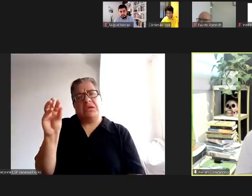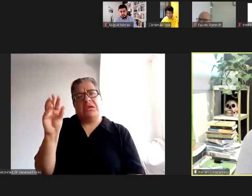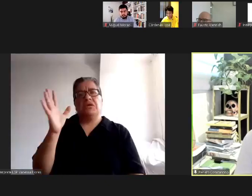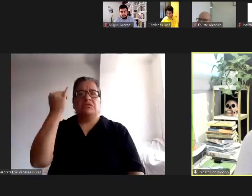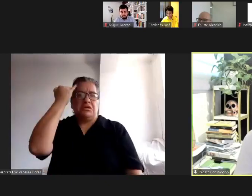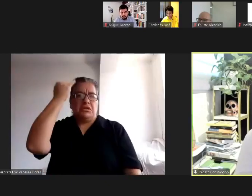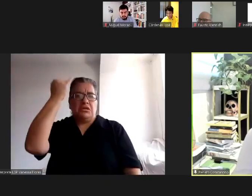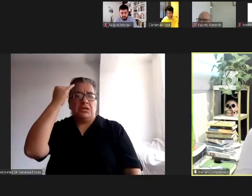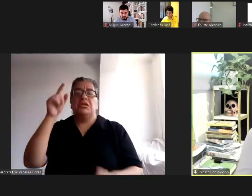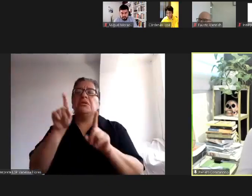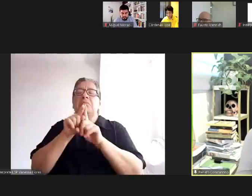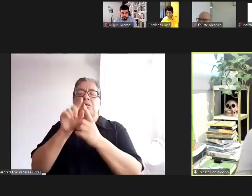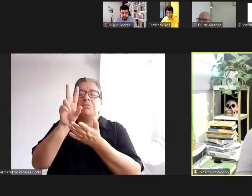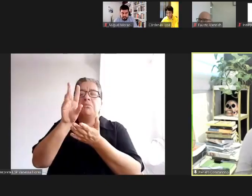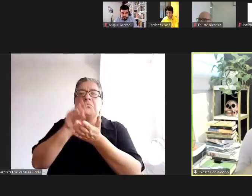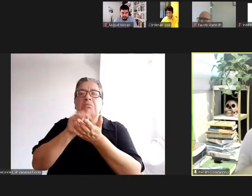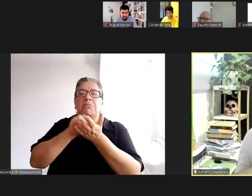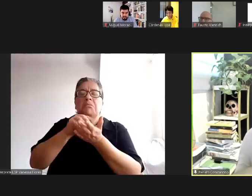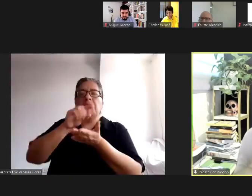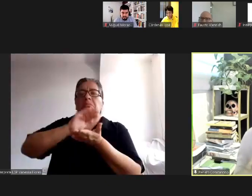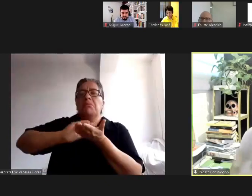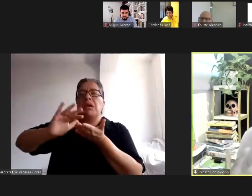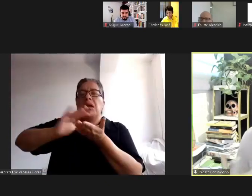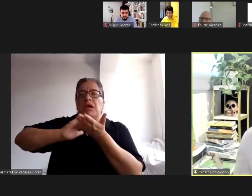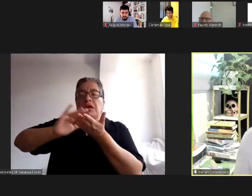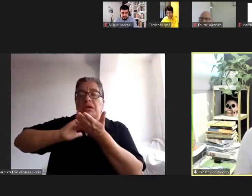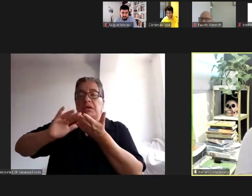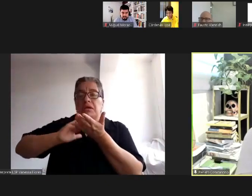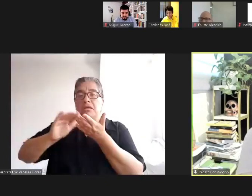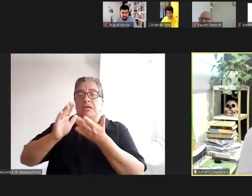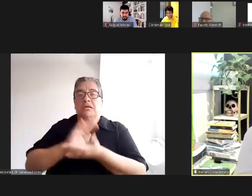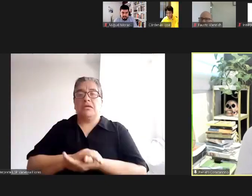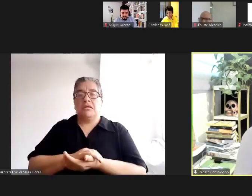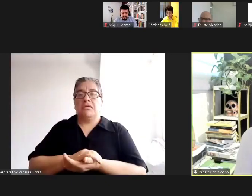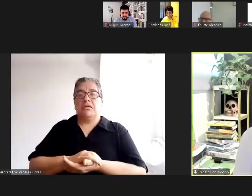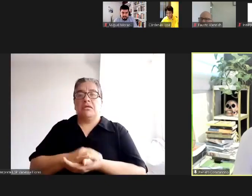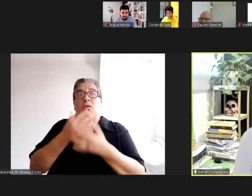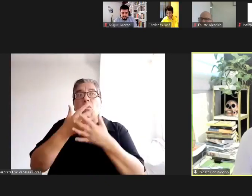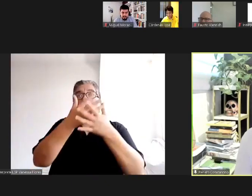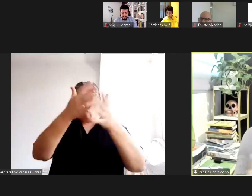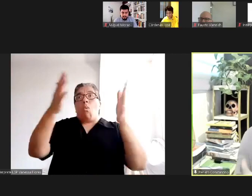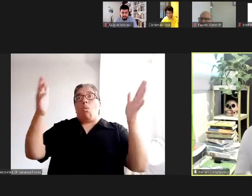braille no está extendida en el país, de hecho